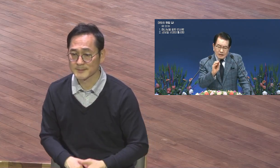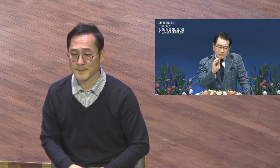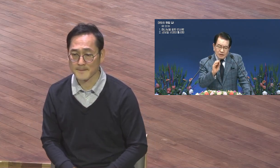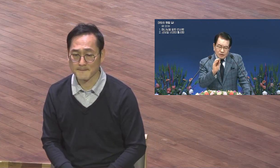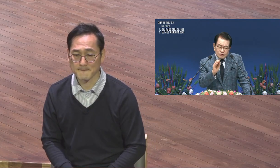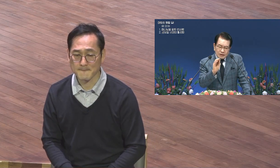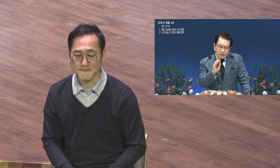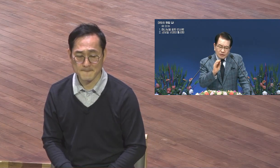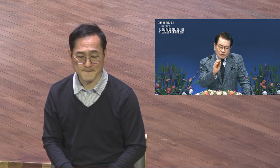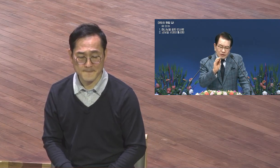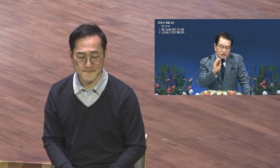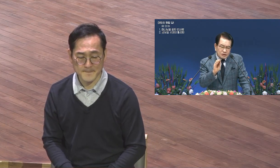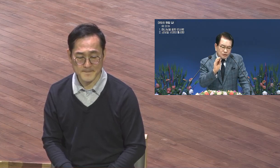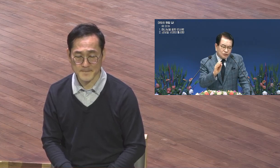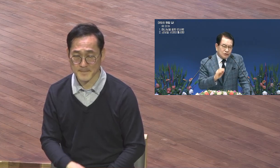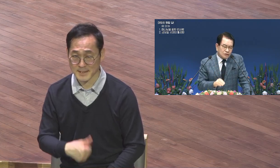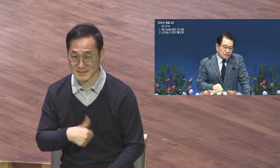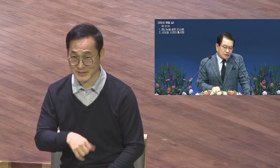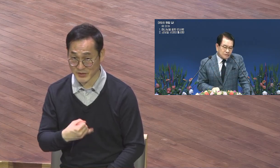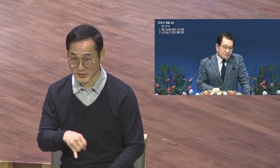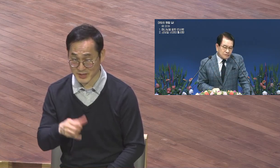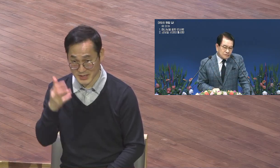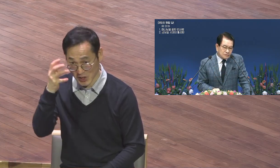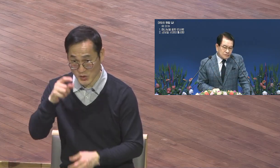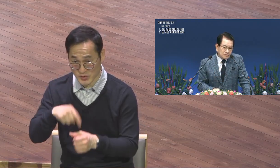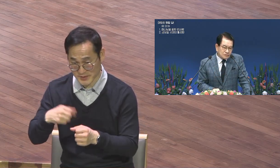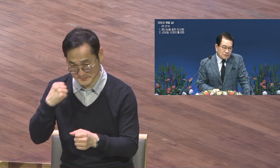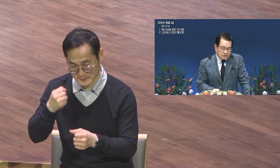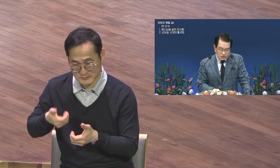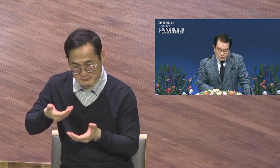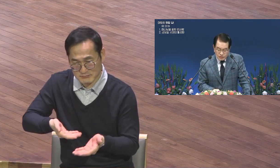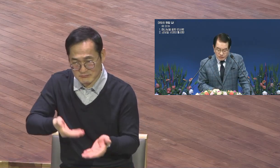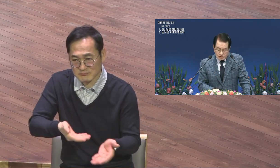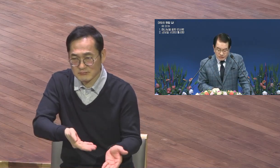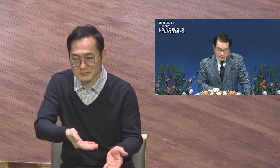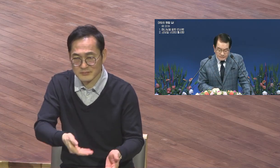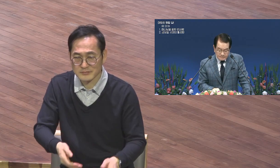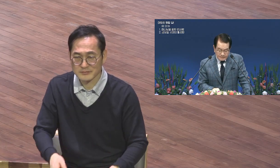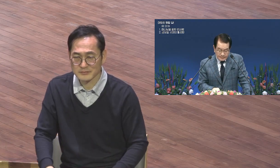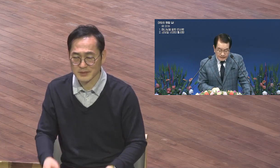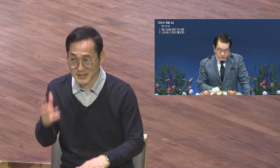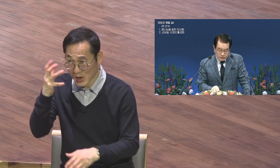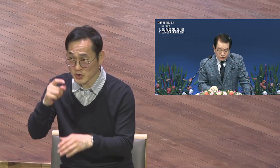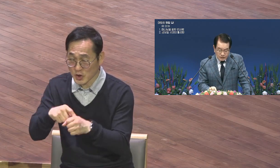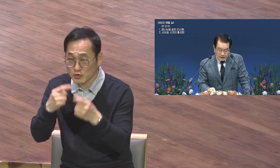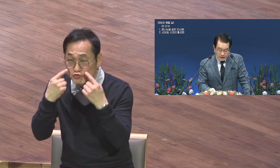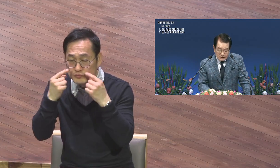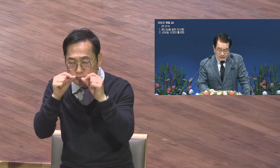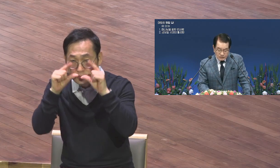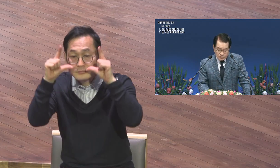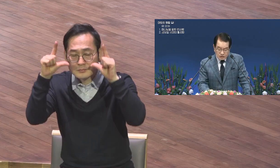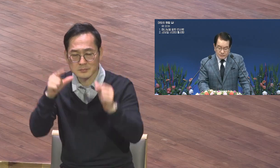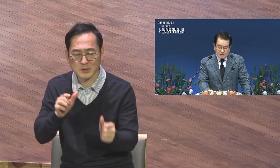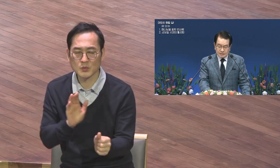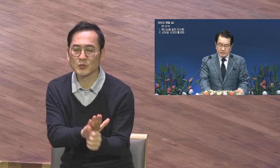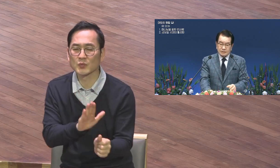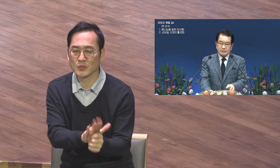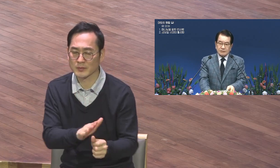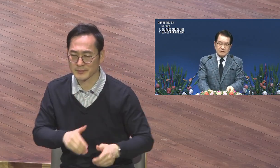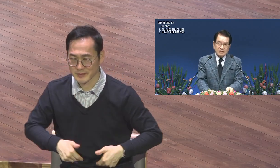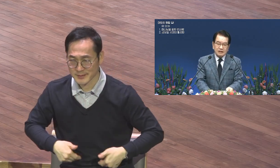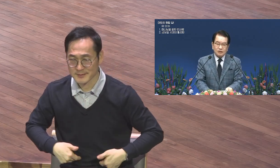그러면 아이들에게 뭘 열어줘야 돼요? 영적인 눈을 열어줘야 돼요. 영적인 눈을 열어줘야 돼요. 우리 후대가 언약